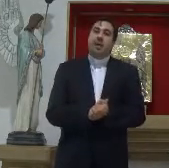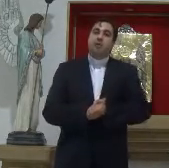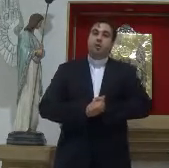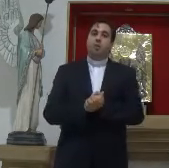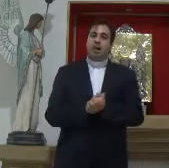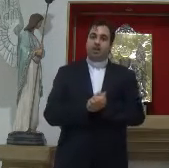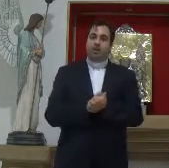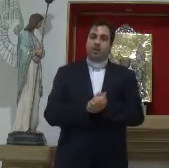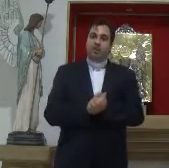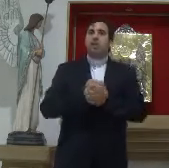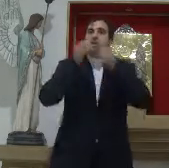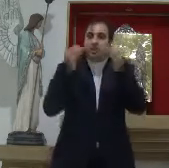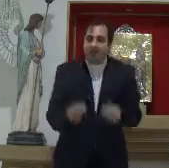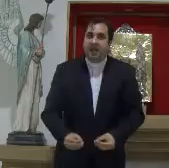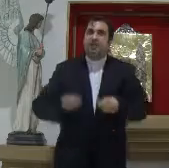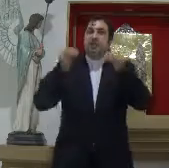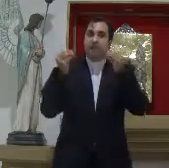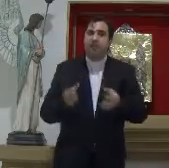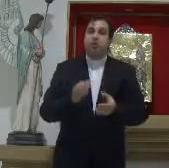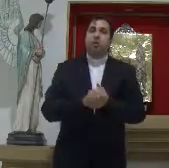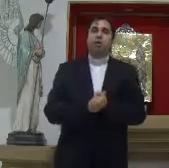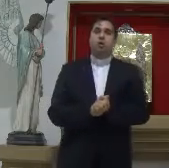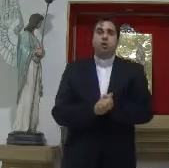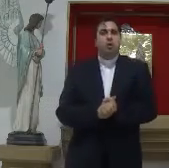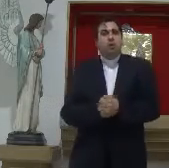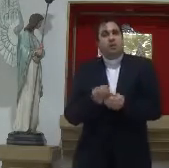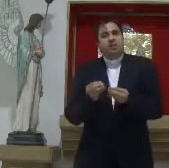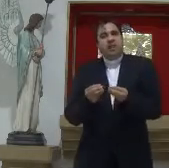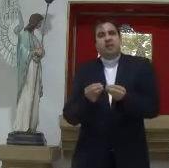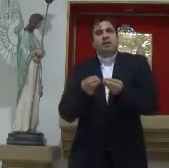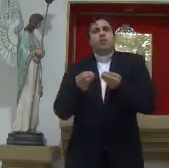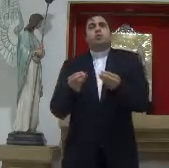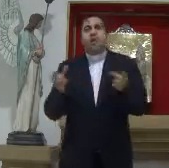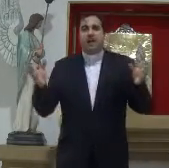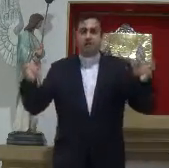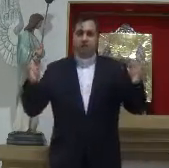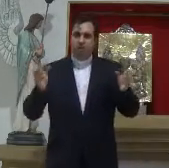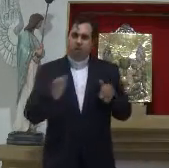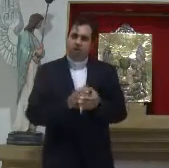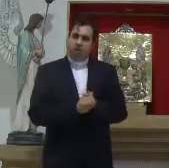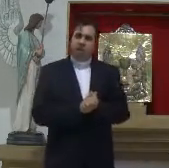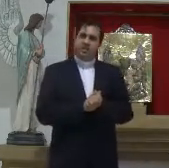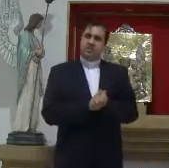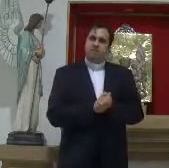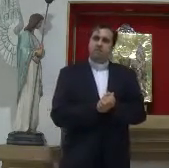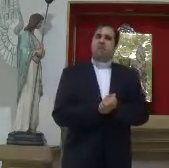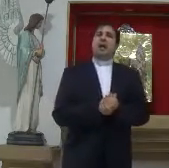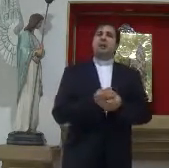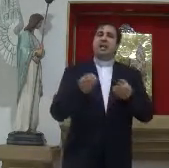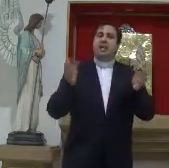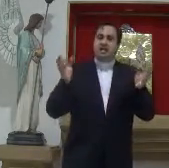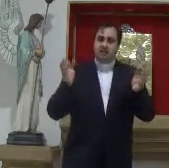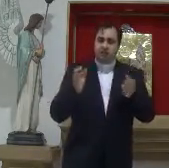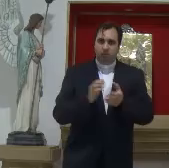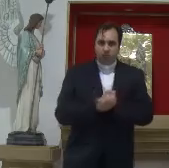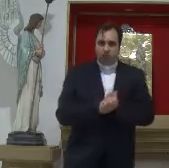picado con arde y se pierde las bendiciones de dios por estar buscando las bagatelas del mundo